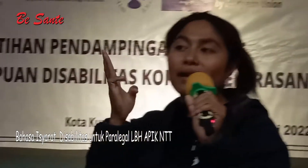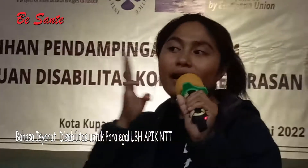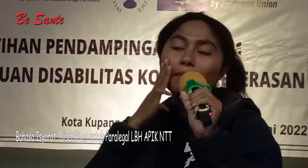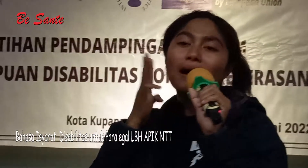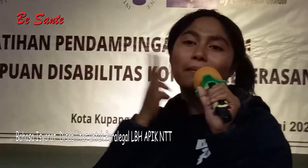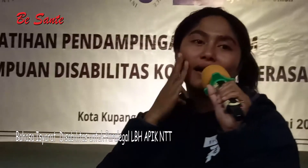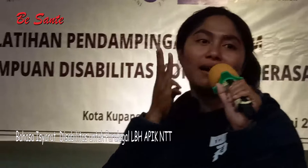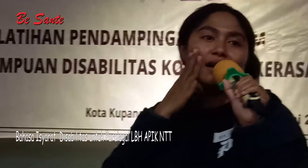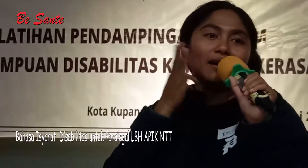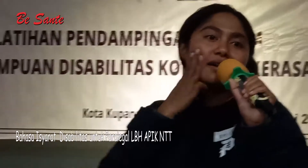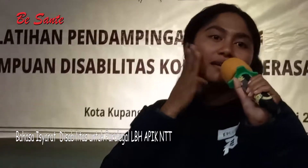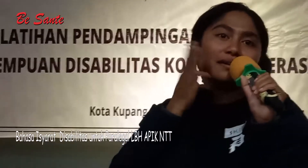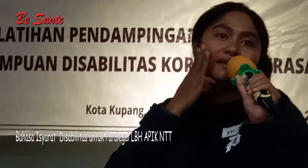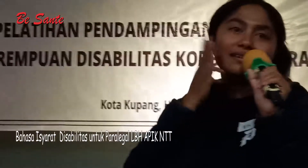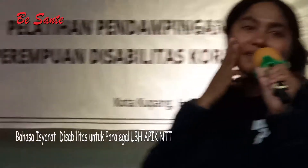badan? Mama.